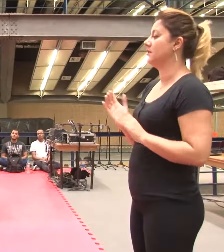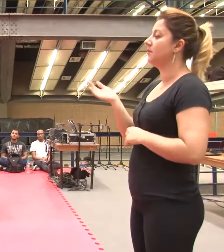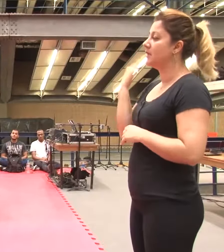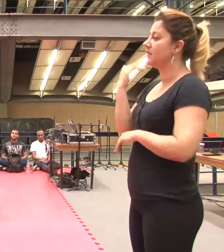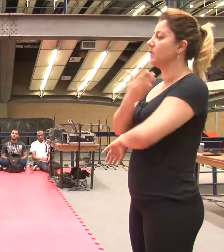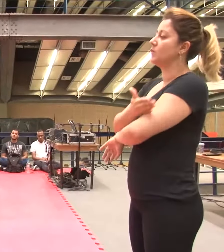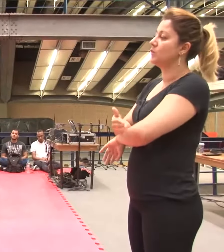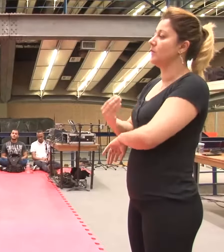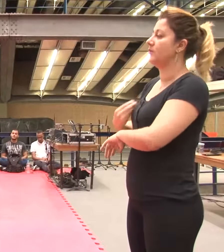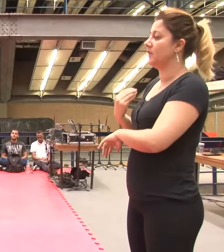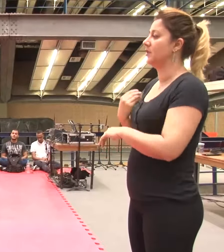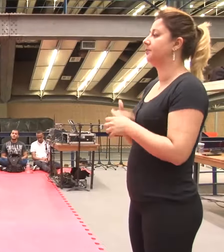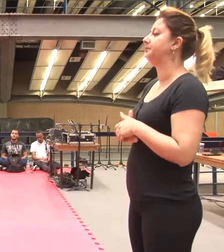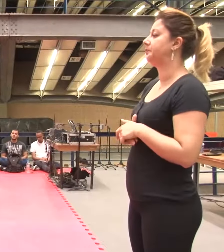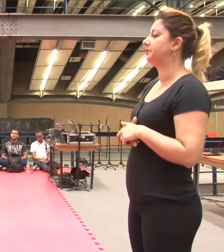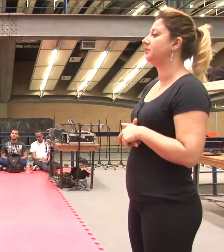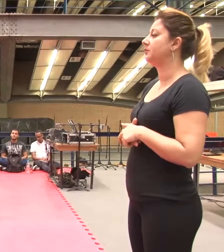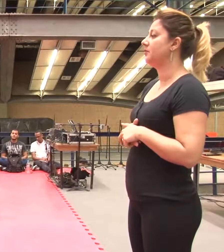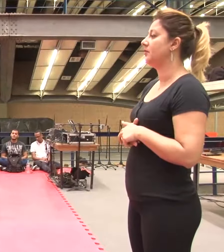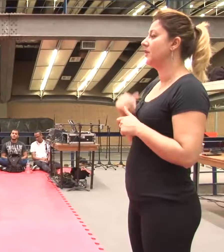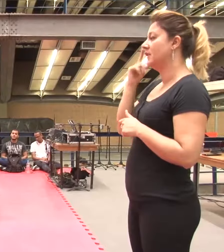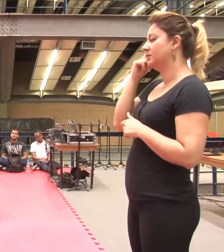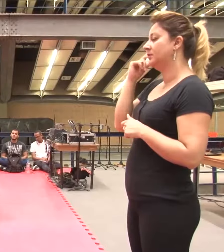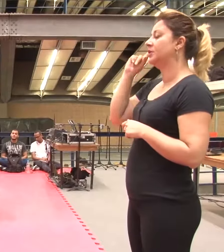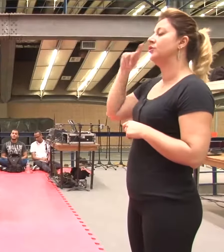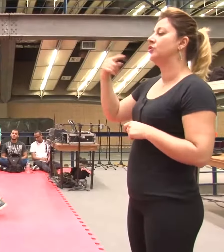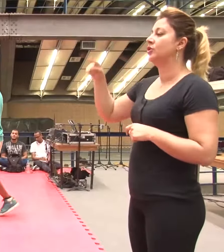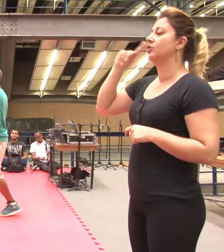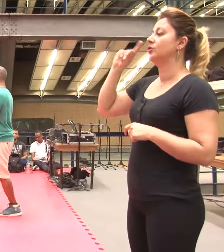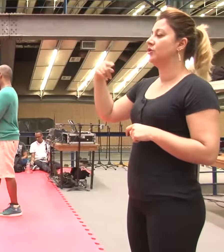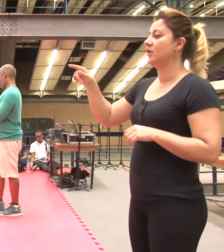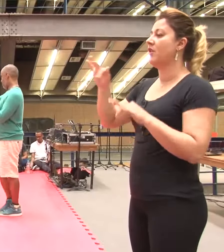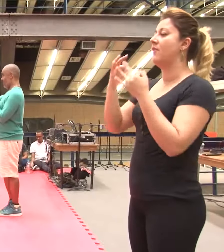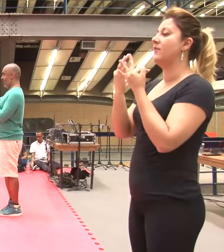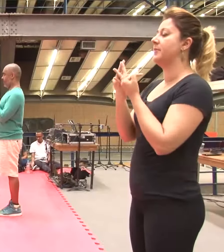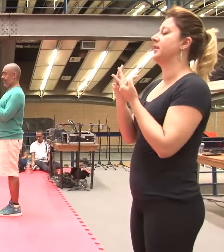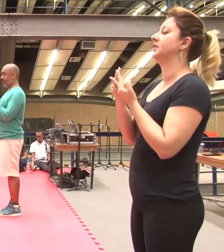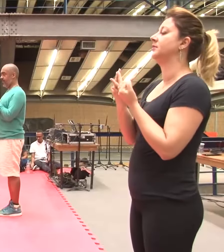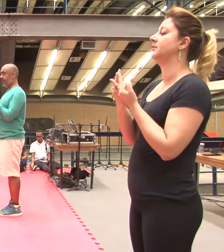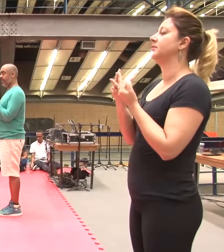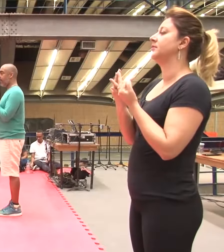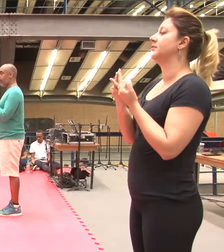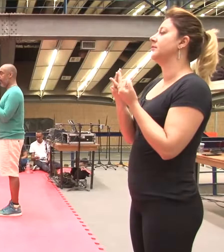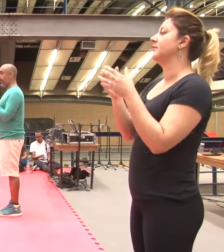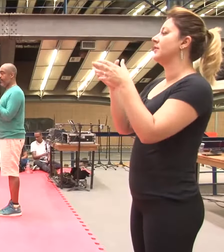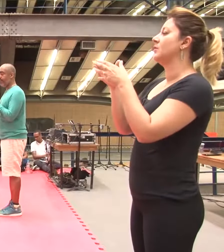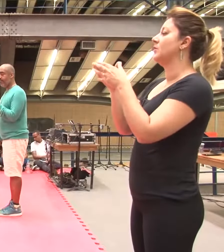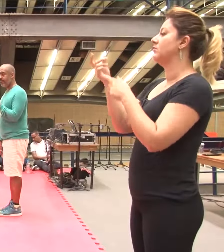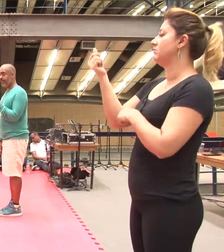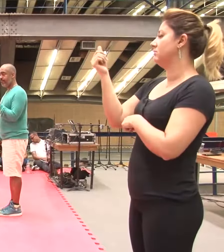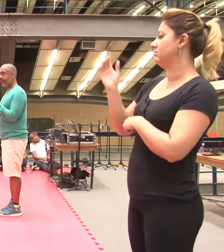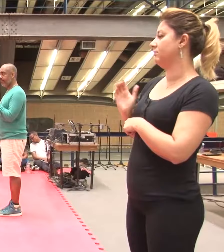acontecia supostamente no dia a dia de uma família da baixa burguesia